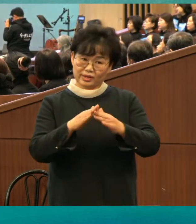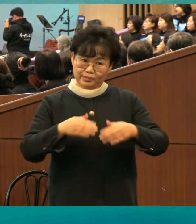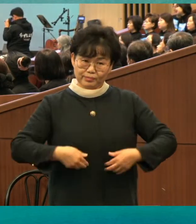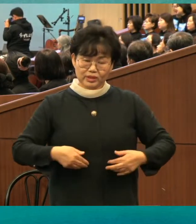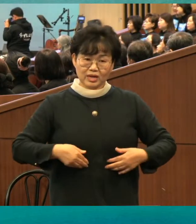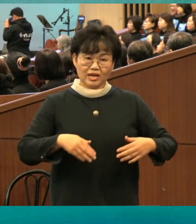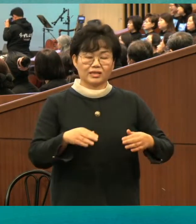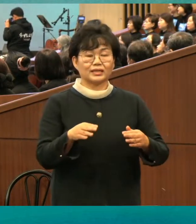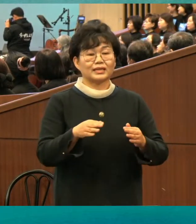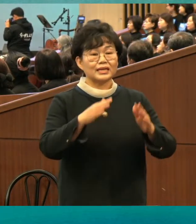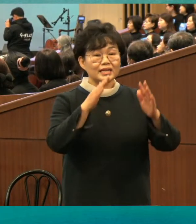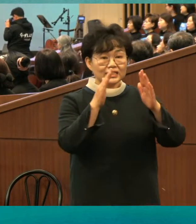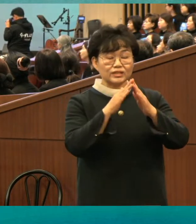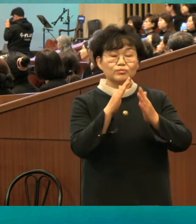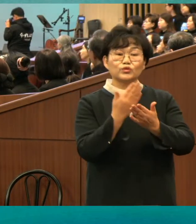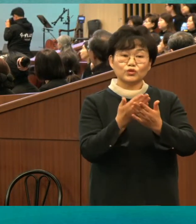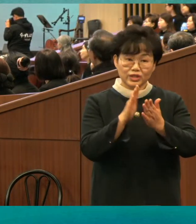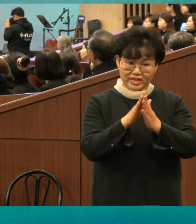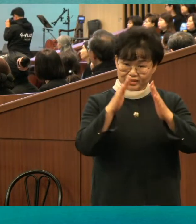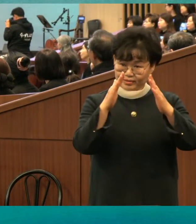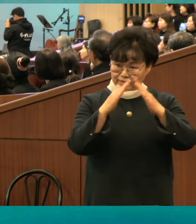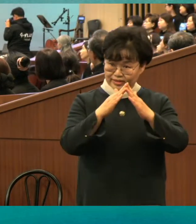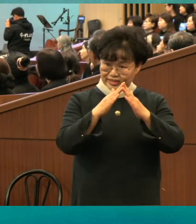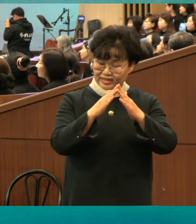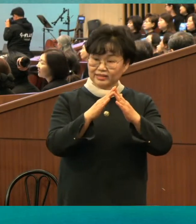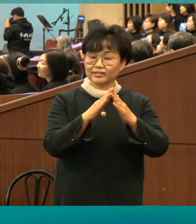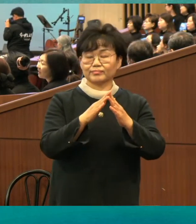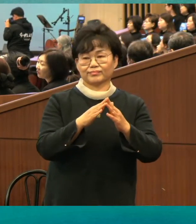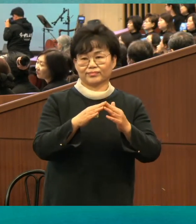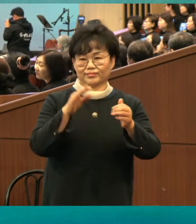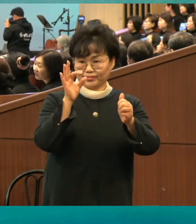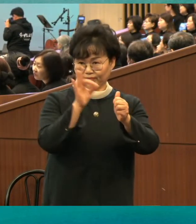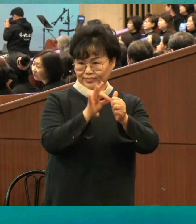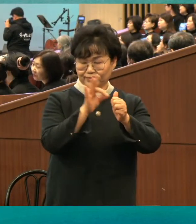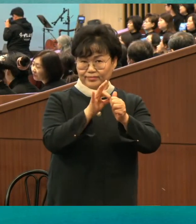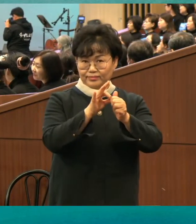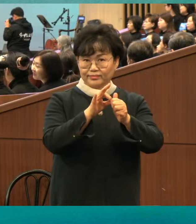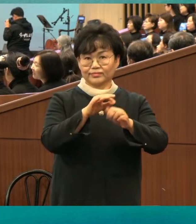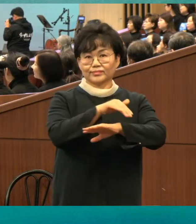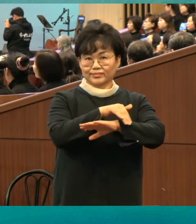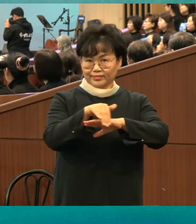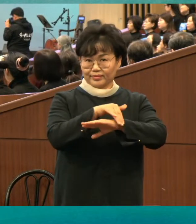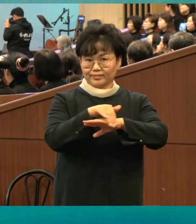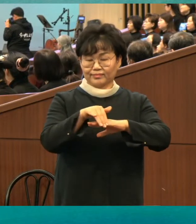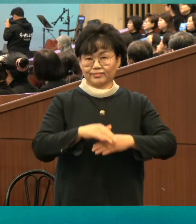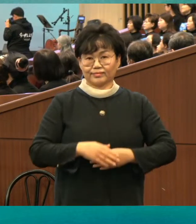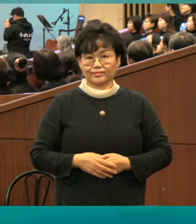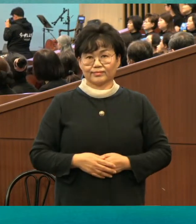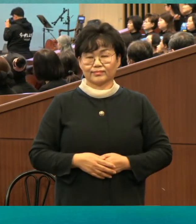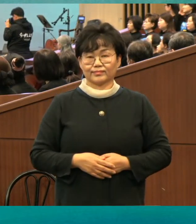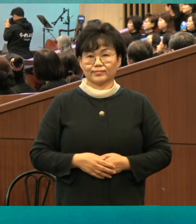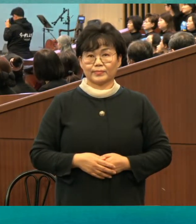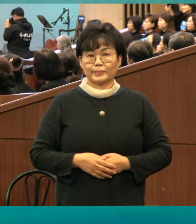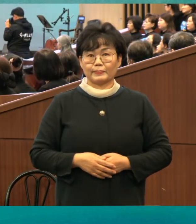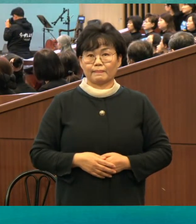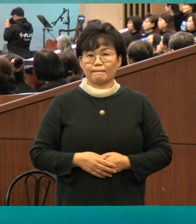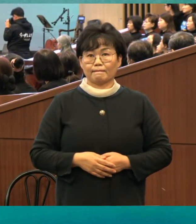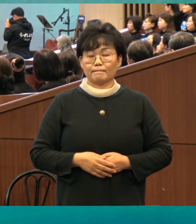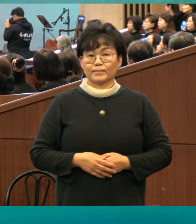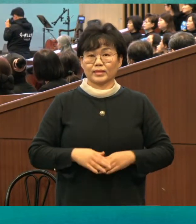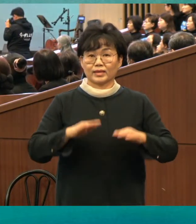취약계층 가정의 주거 환경을 개선하여 안전한 주거 공간을 만드는 데 사용됩니다.